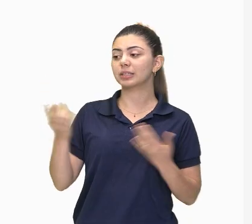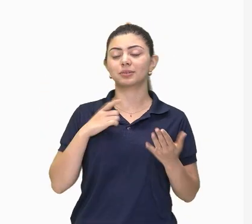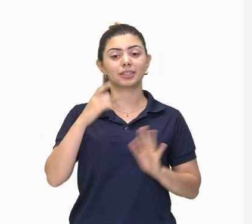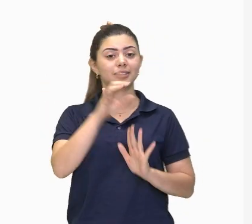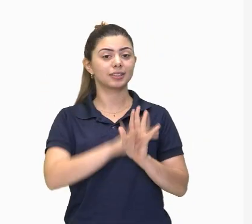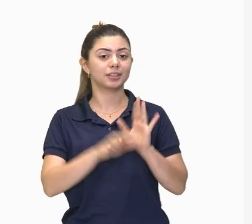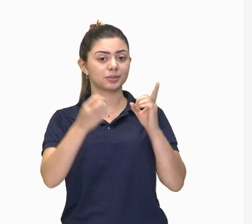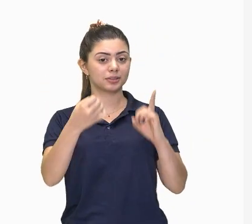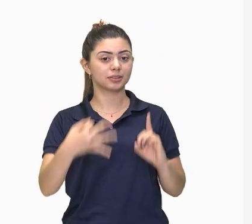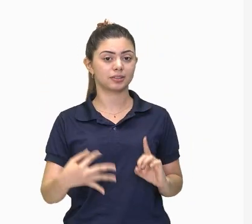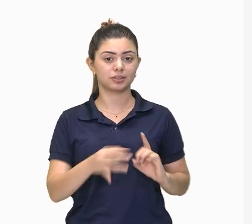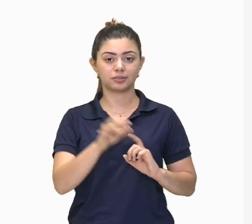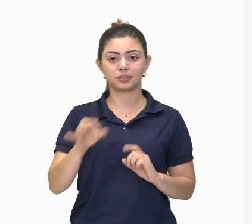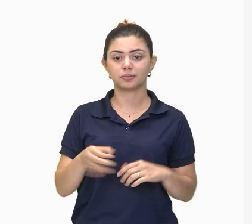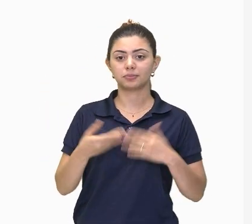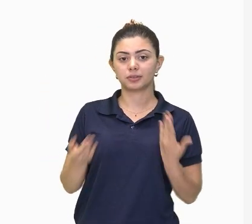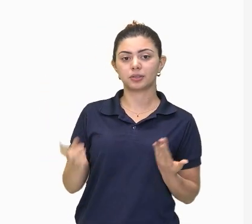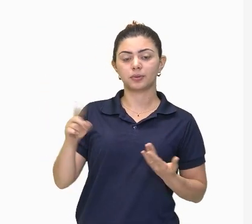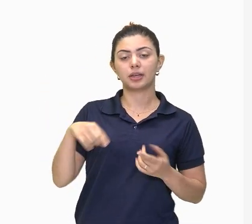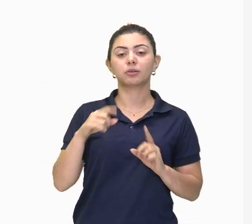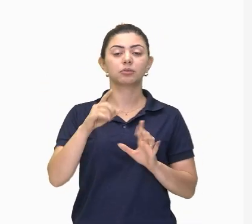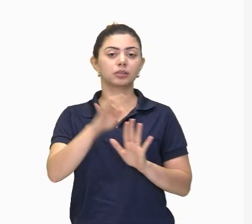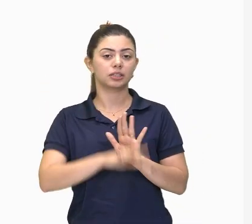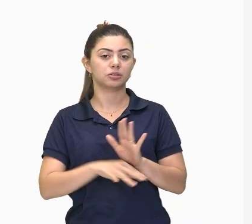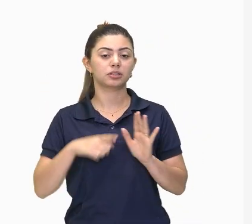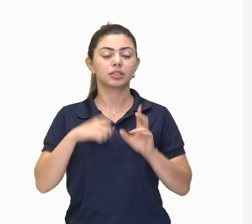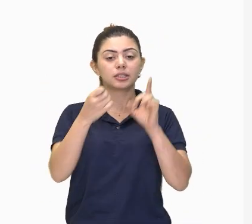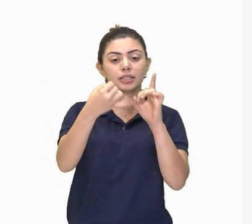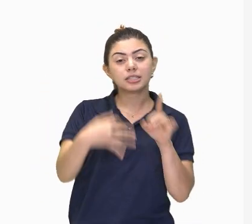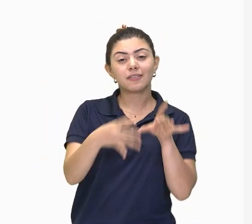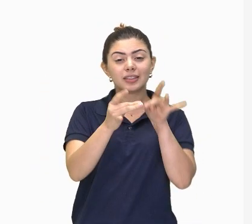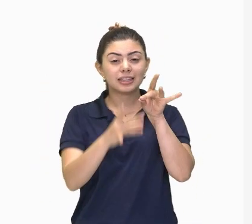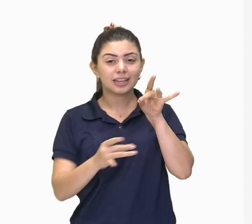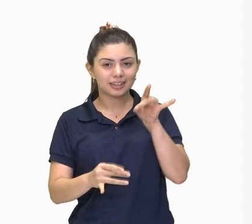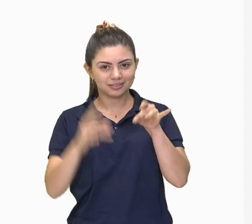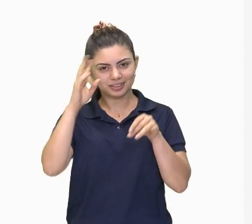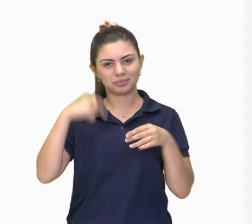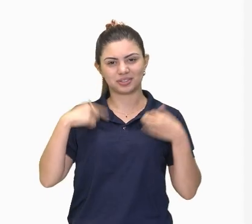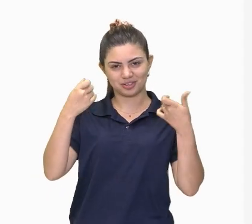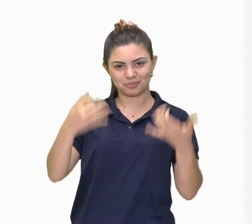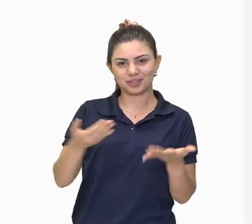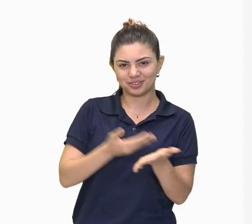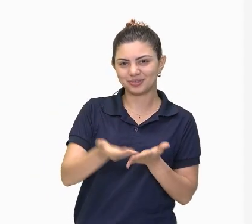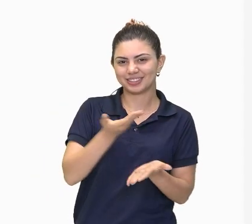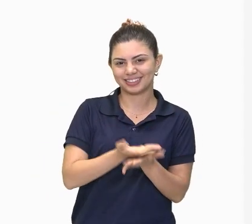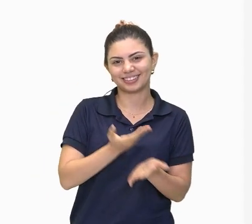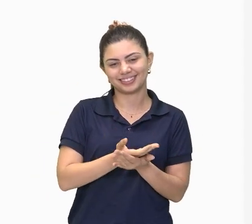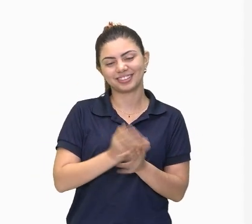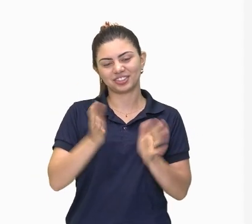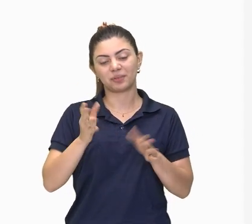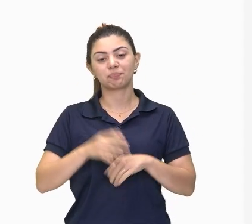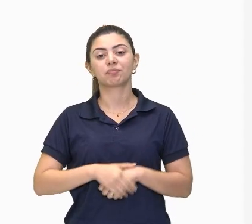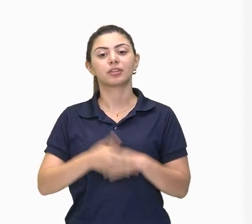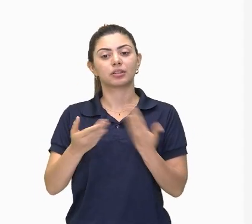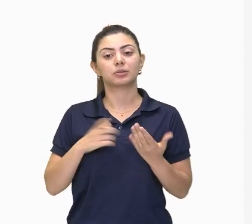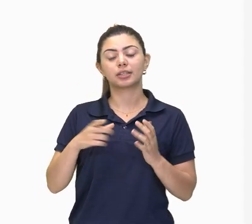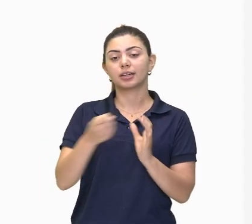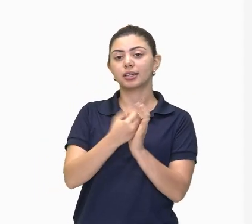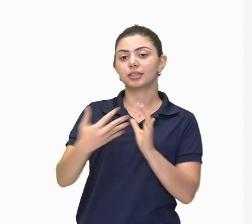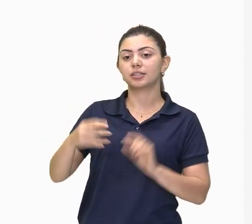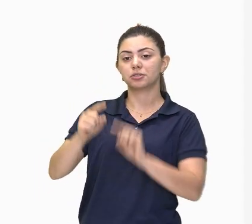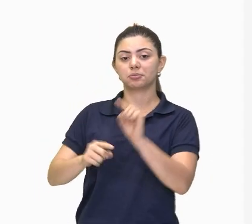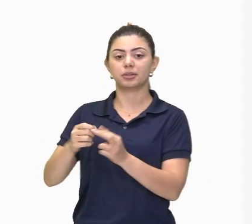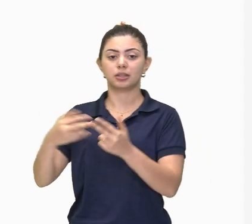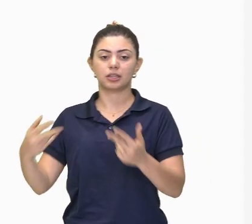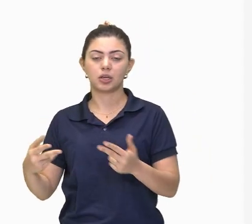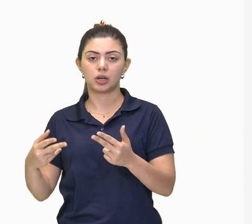descritivo. Então, o texto descritivo é aquele que descreve detalhadamente, foi o que eu falei logo no início da aula, as características de algo, seja